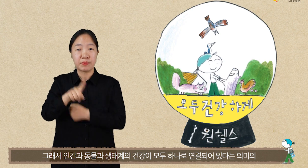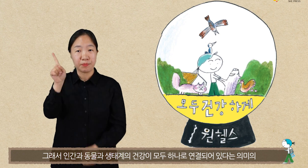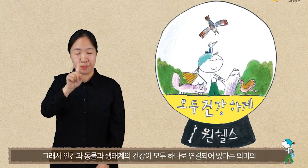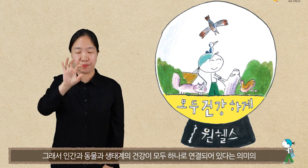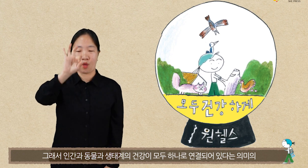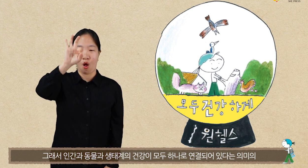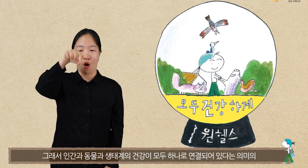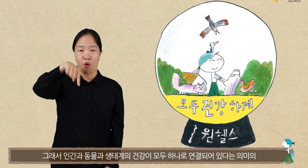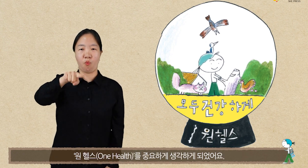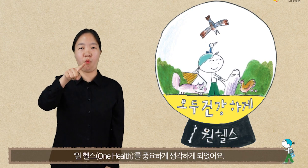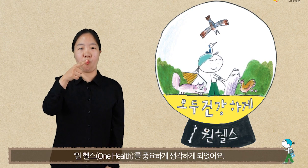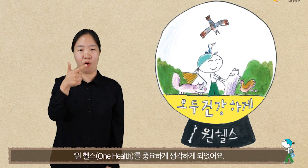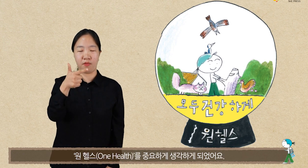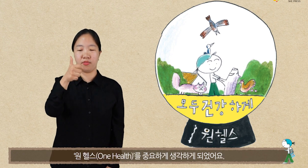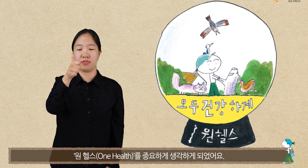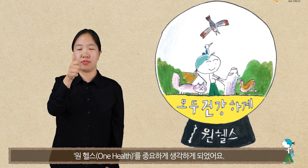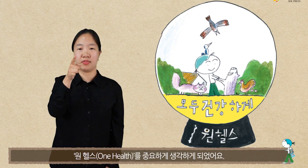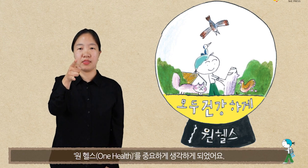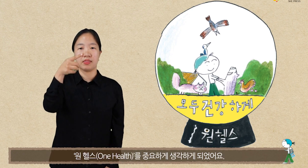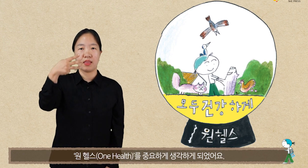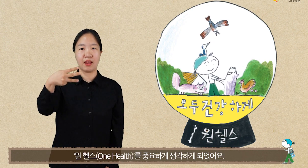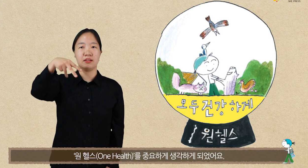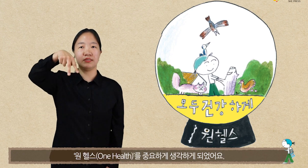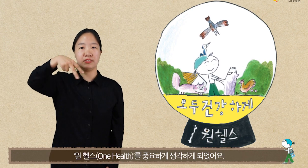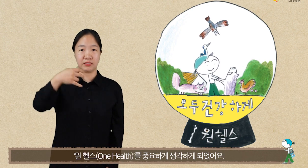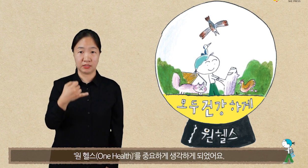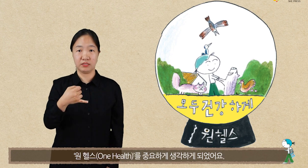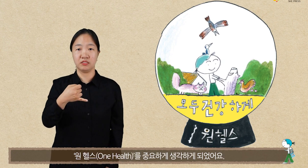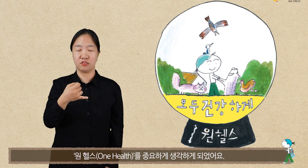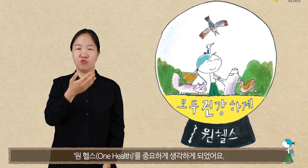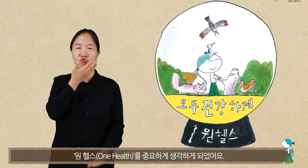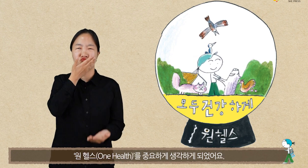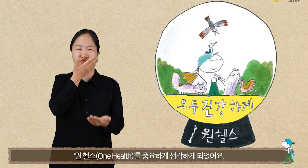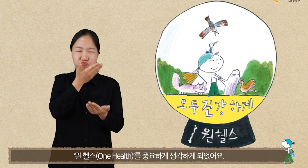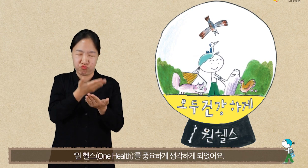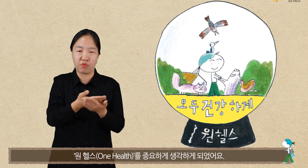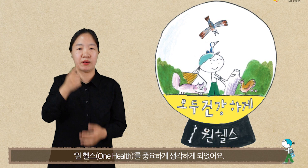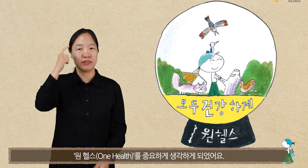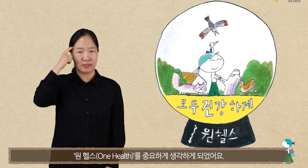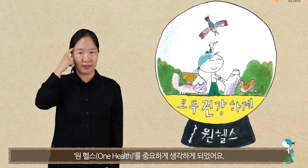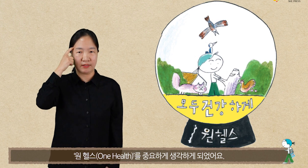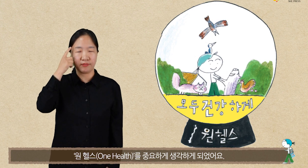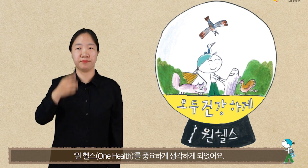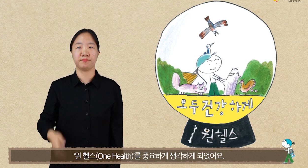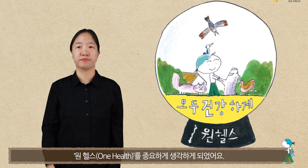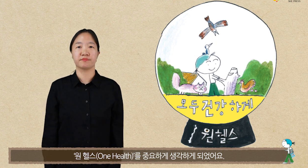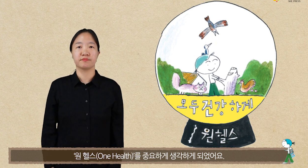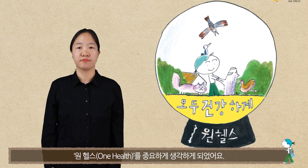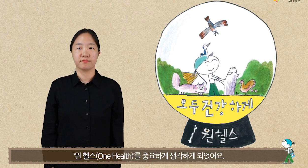의미의 원 헬스를 중요하게 생각하게 되었어요.